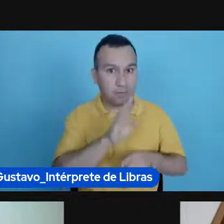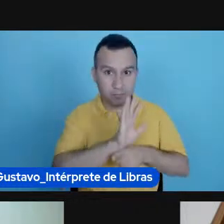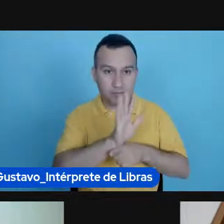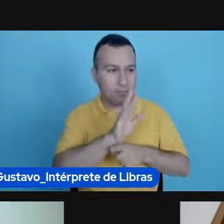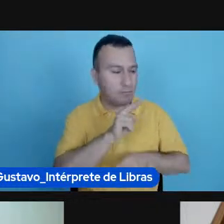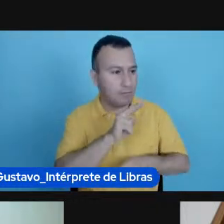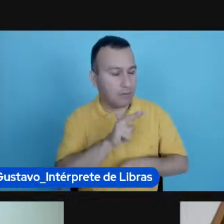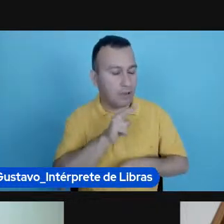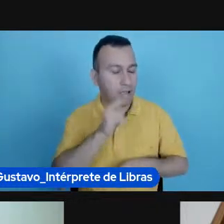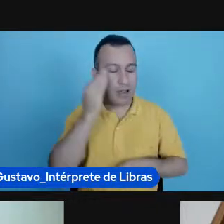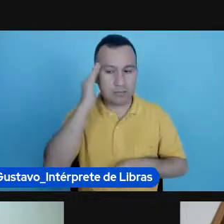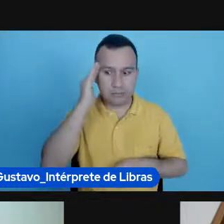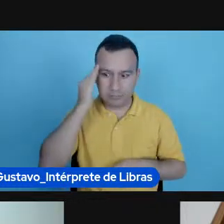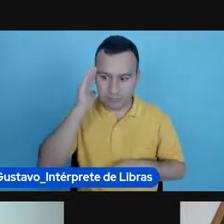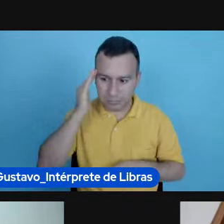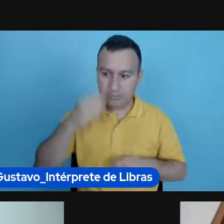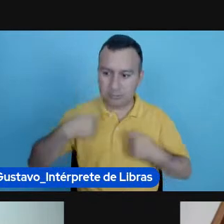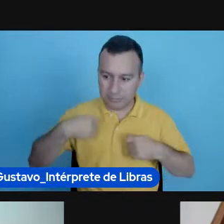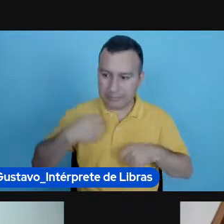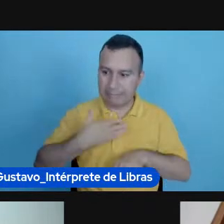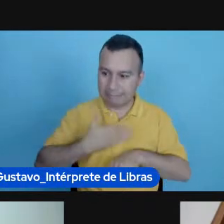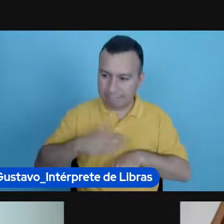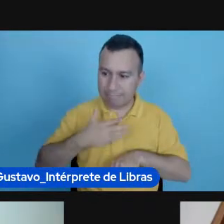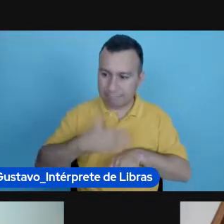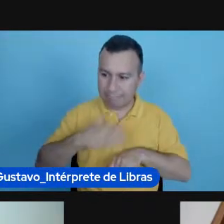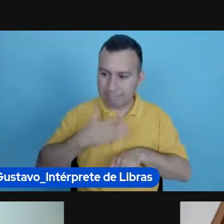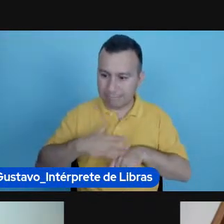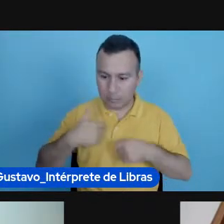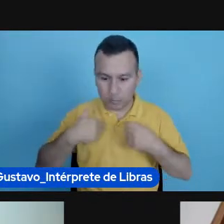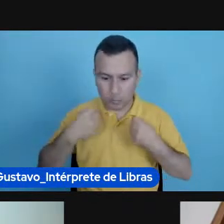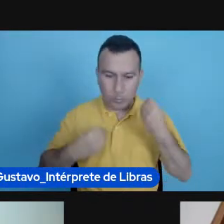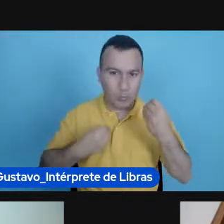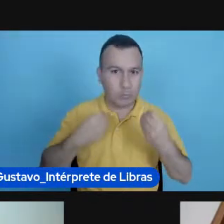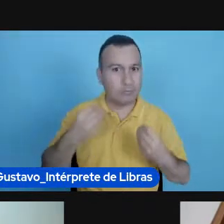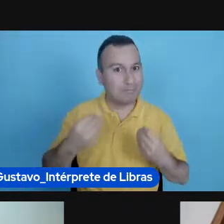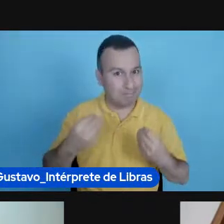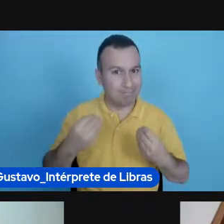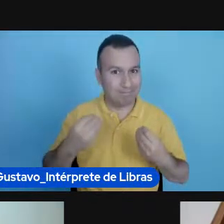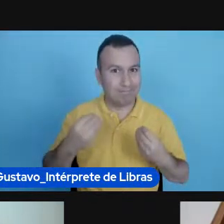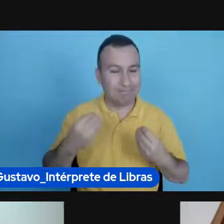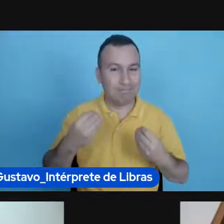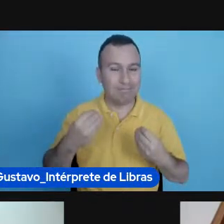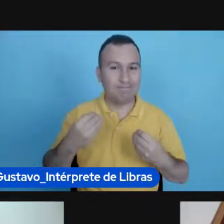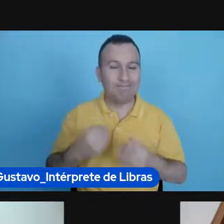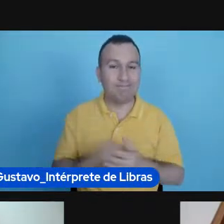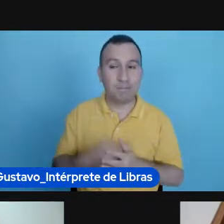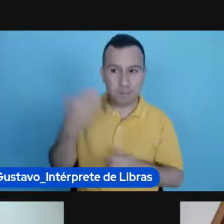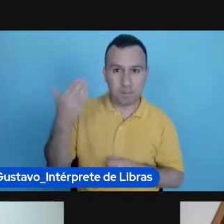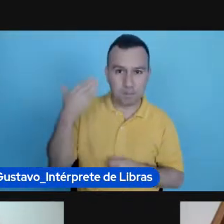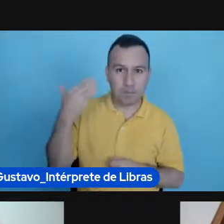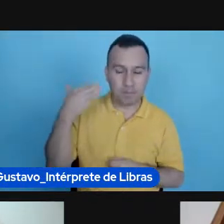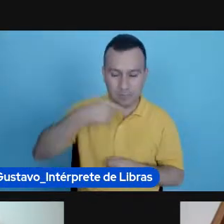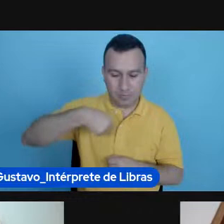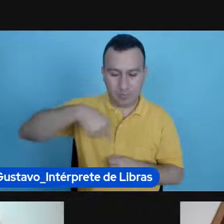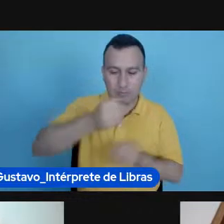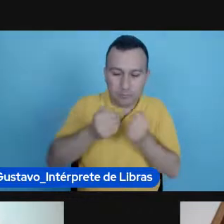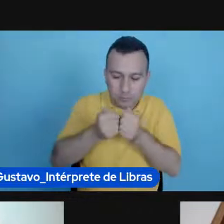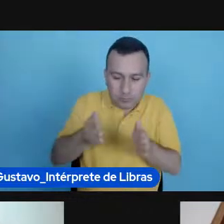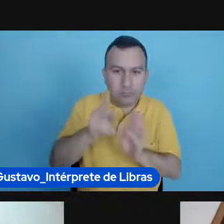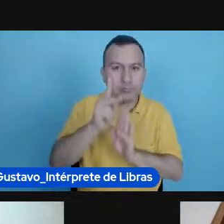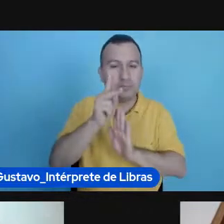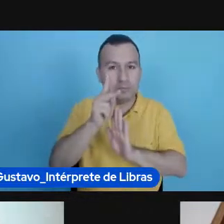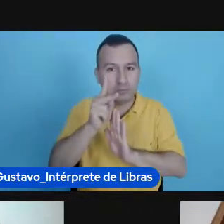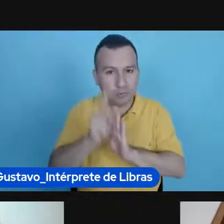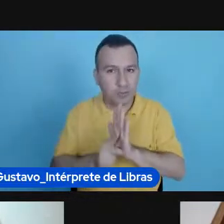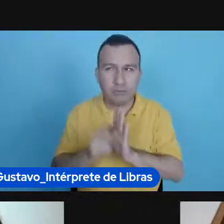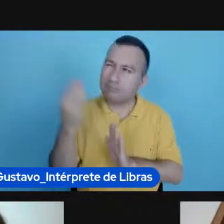trazer esses vídeos para iniciar o debate, porque esse foi o principal foco lá quando nós começamos o projeto há 4 meses